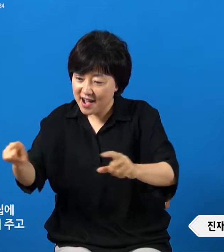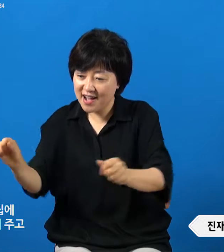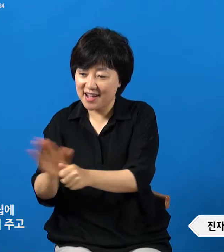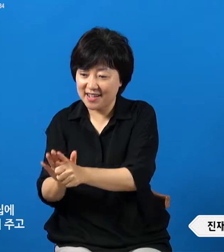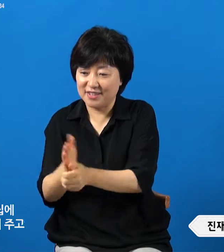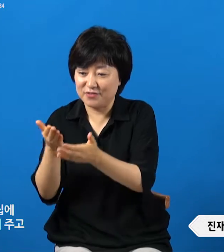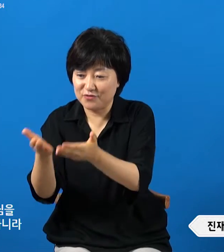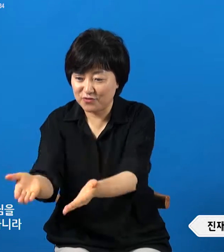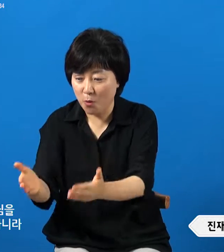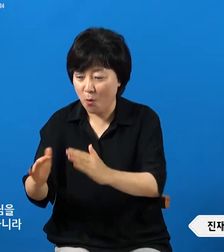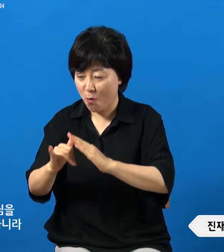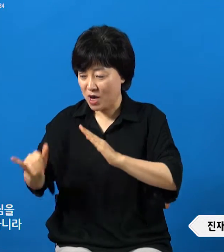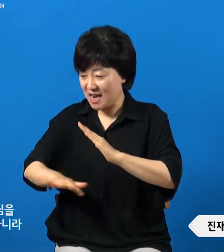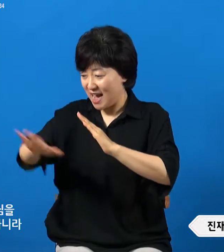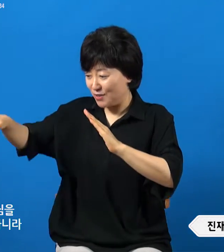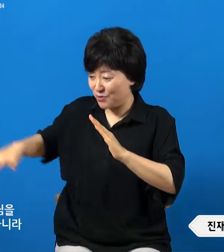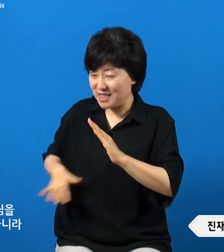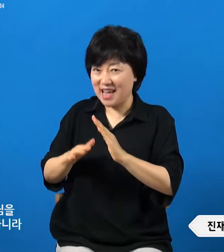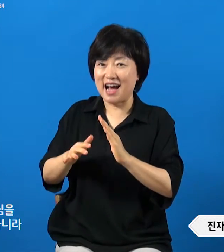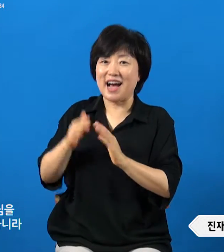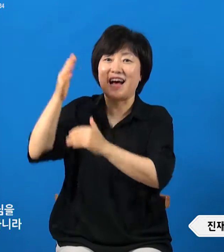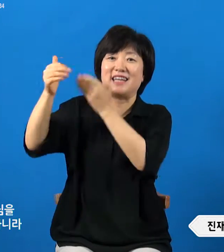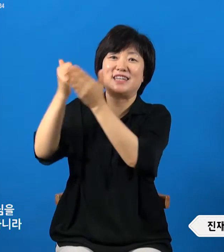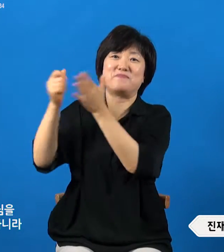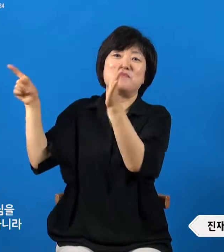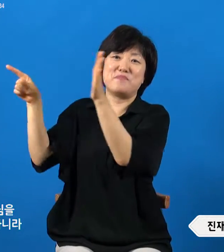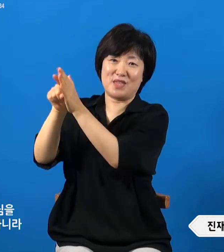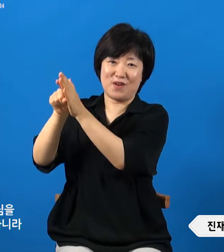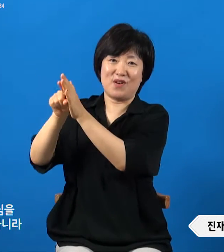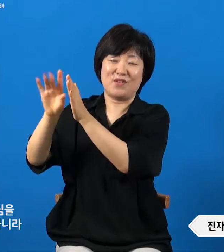믿음으로 크게 기뻐하니라.